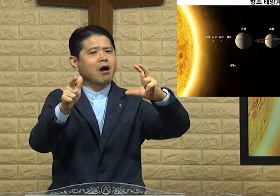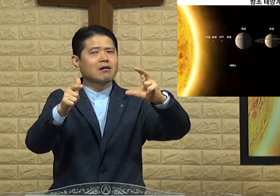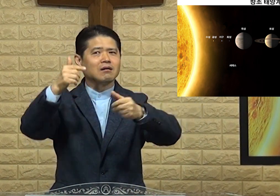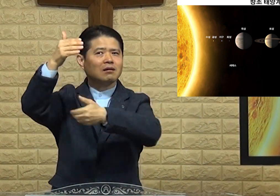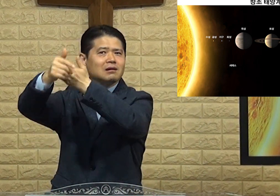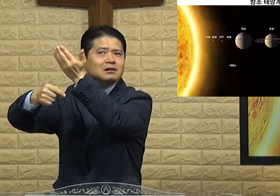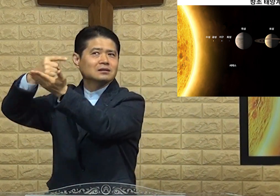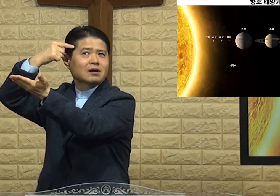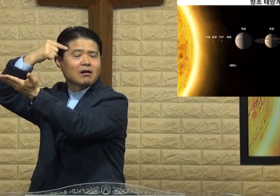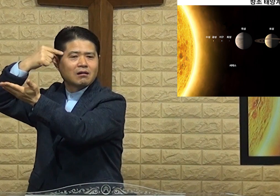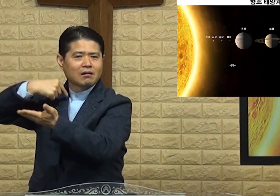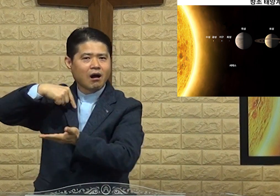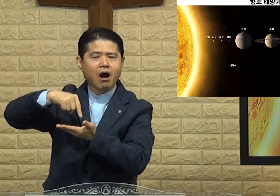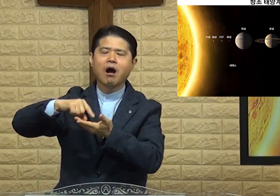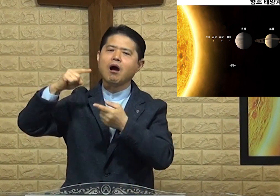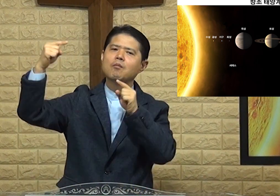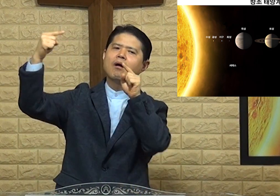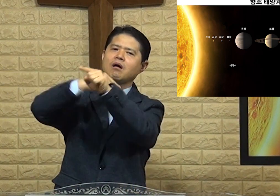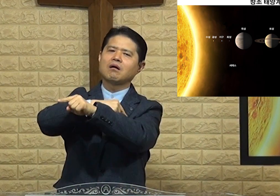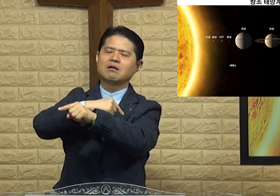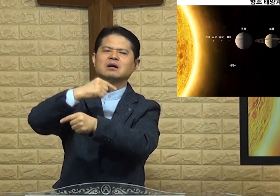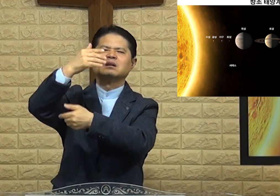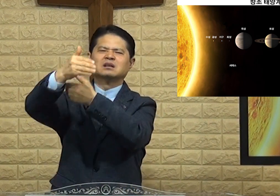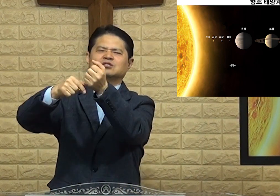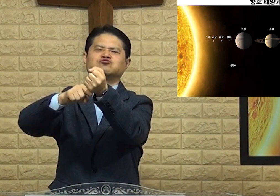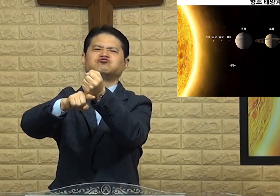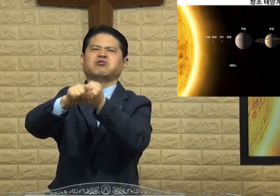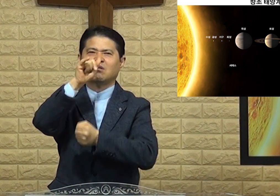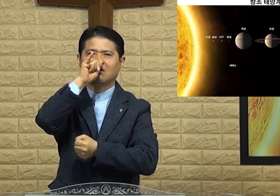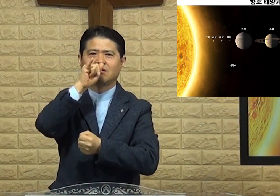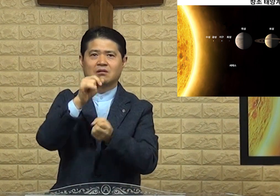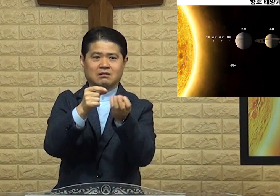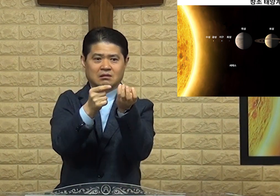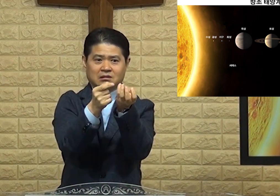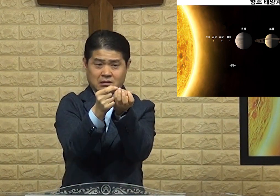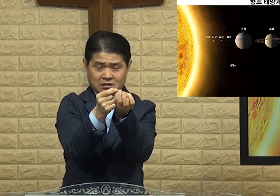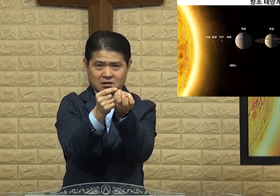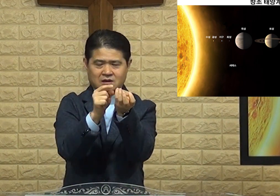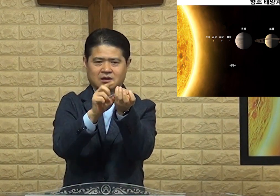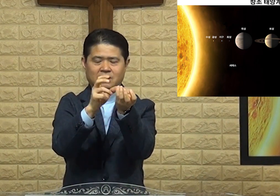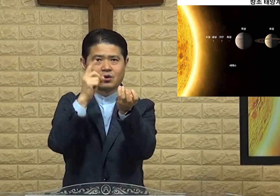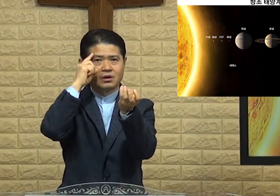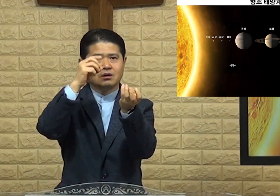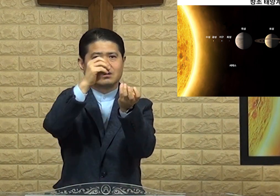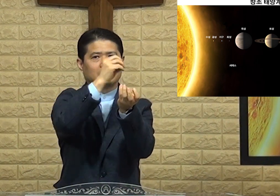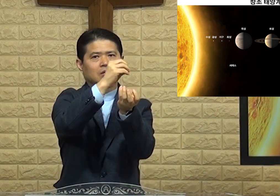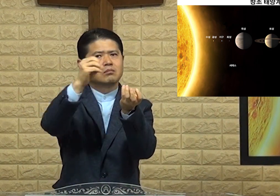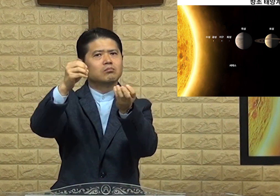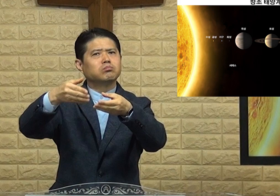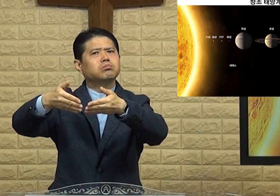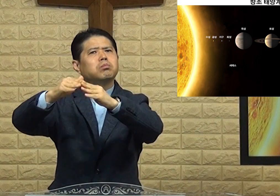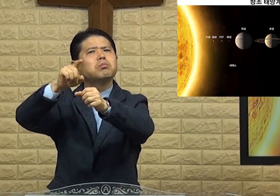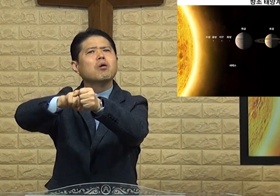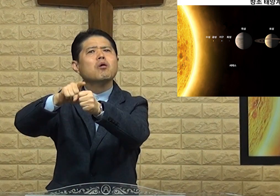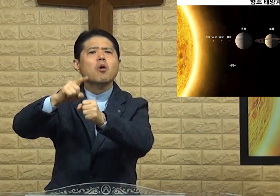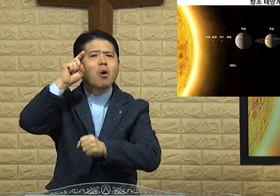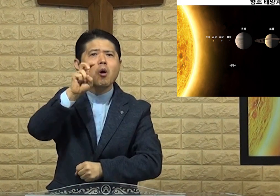그렇다면 왜 지구에서 살게 하셨을까? 하나님의 생각과 우리가 일치하지 않는 경우가 있습니다. 그렇지만 이